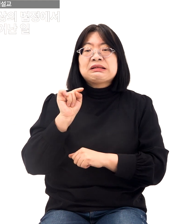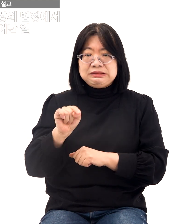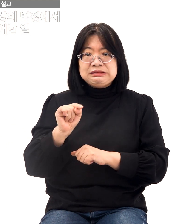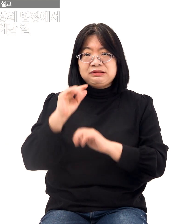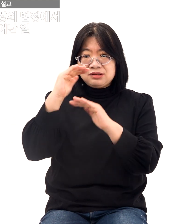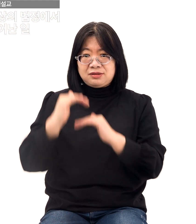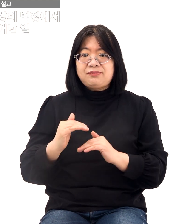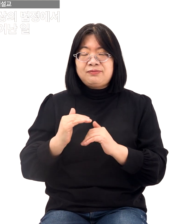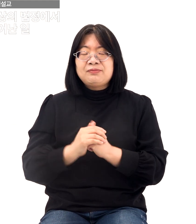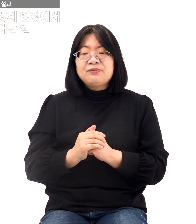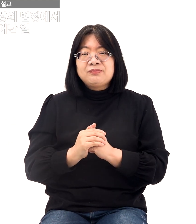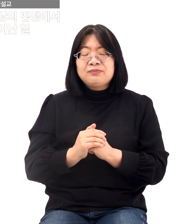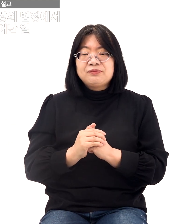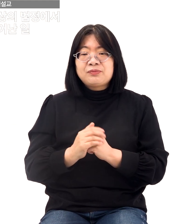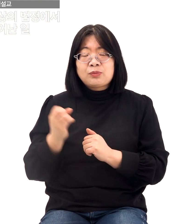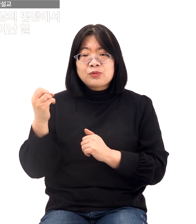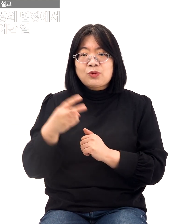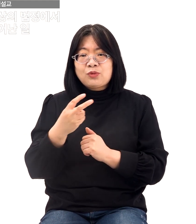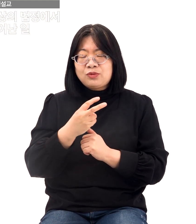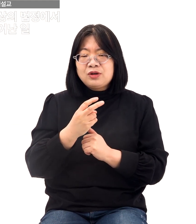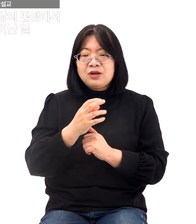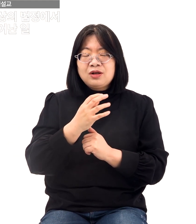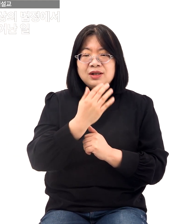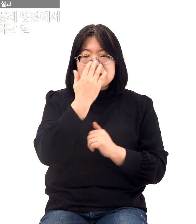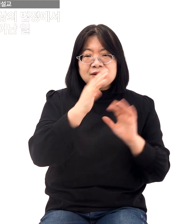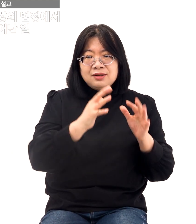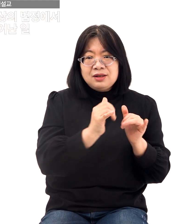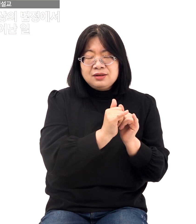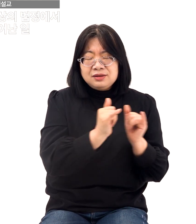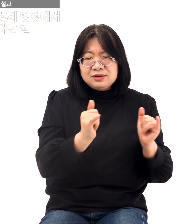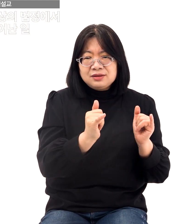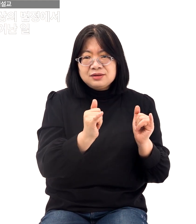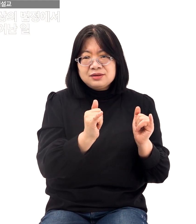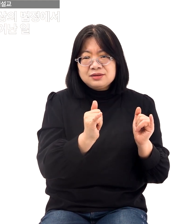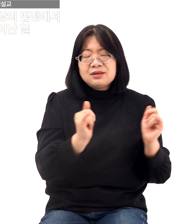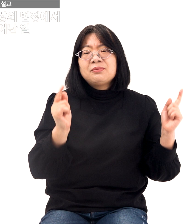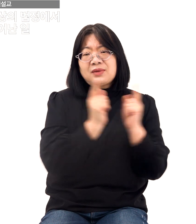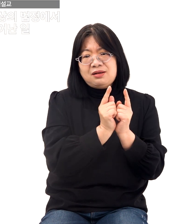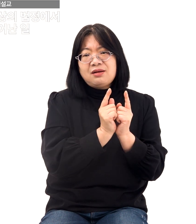그리고 이것이 지금 유다 백성들이 처한